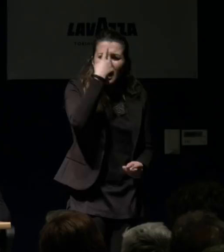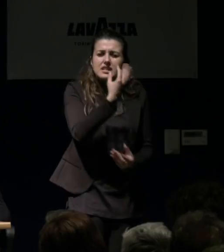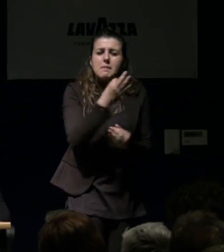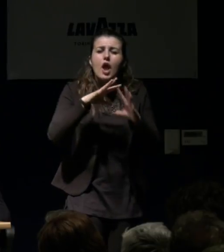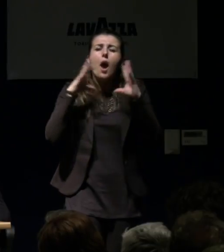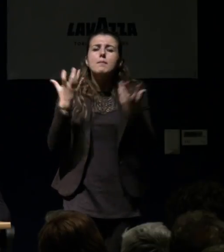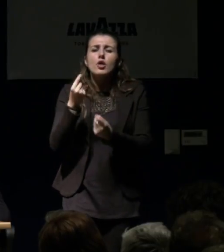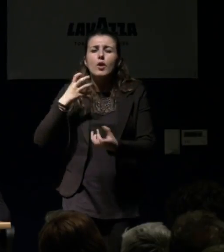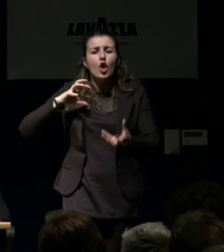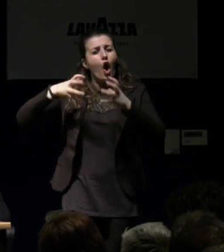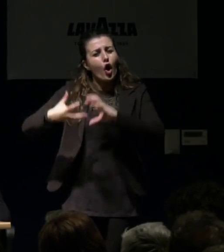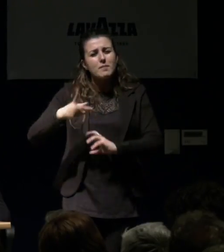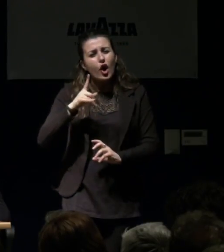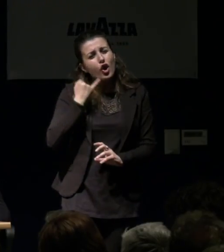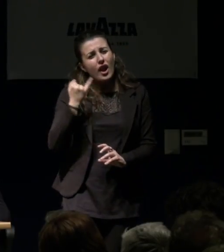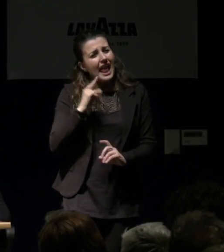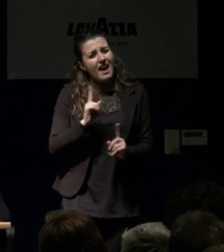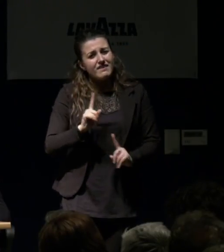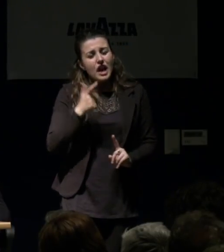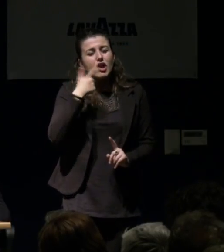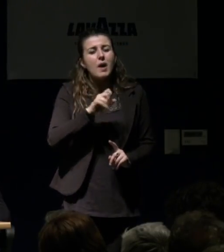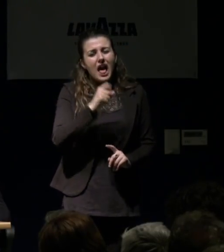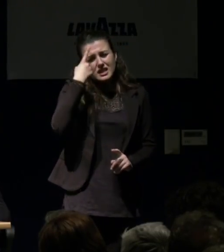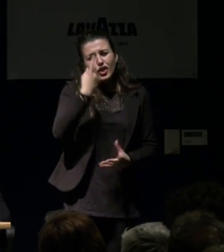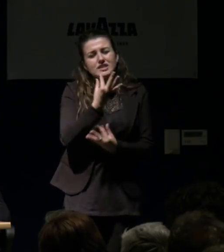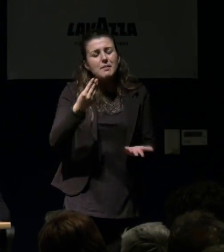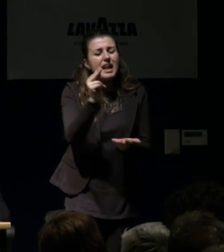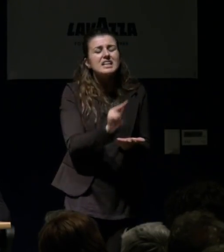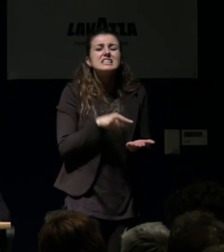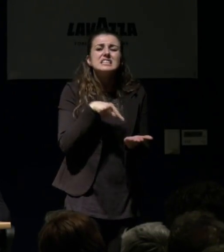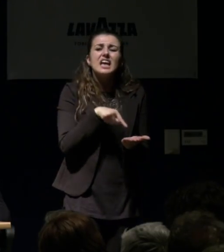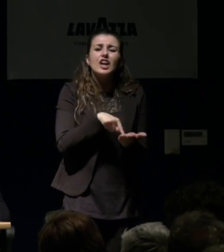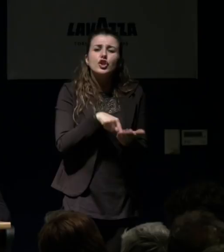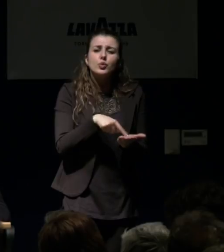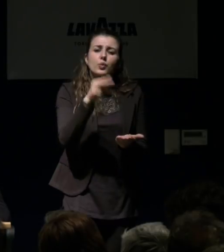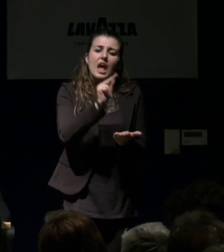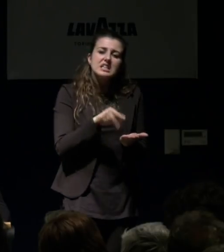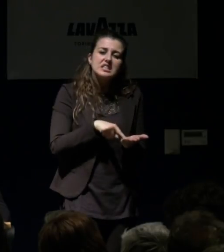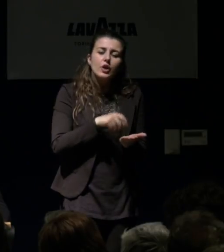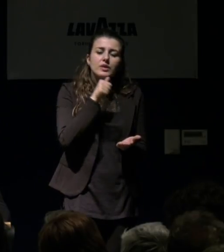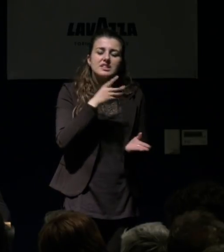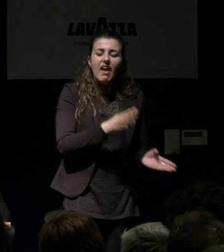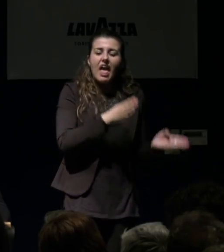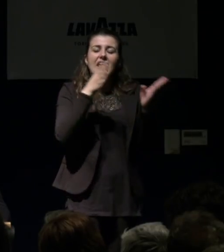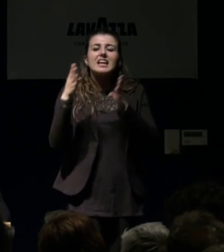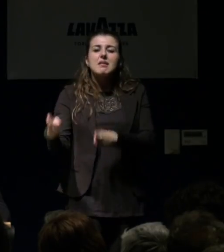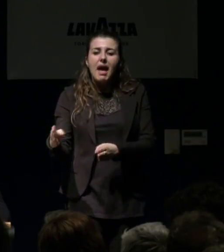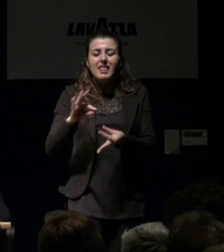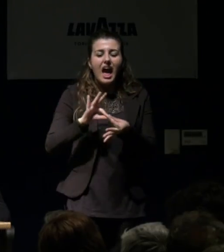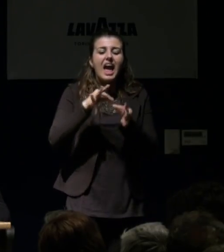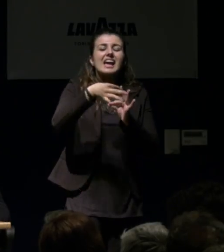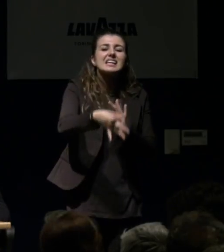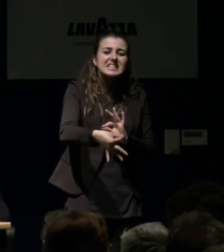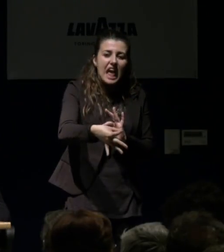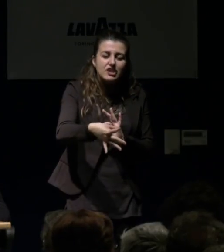semplice ma il secondo alessandro la scrittura deve il compito alla scrittura quella di rimandare risarcire questa